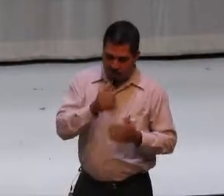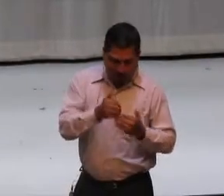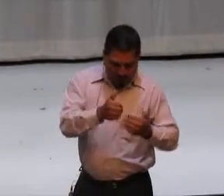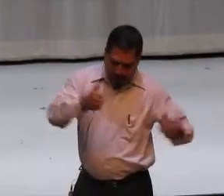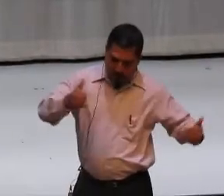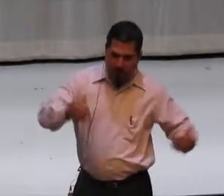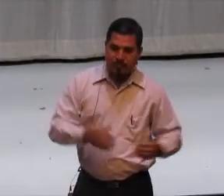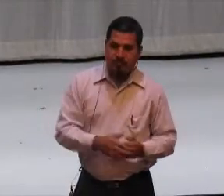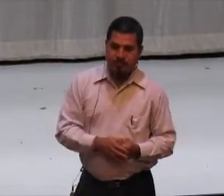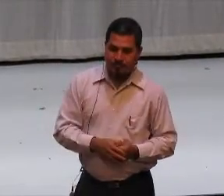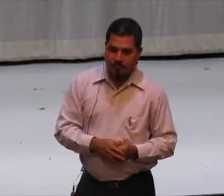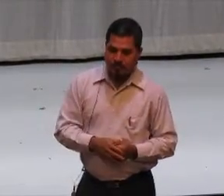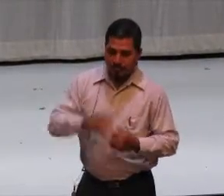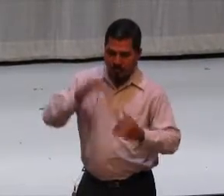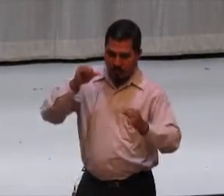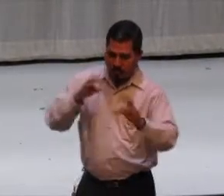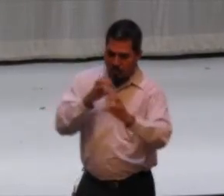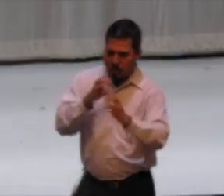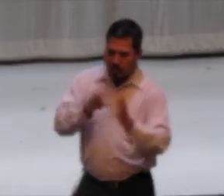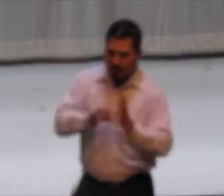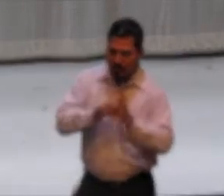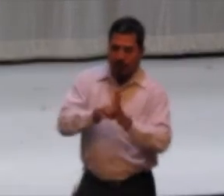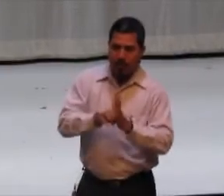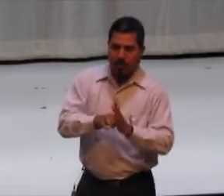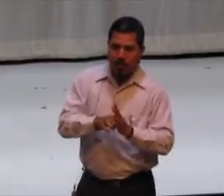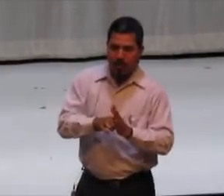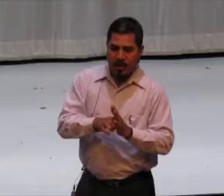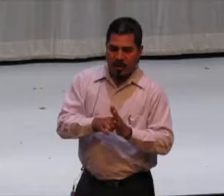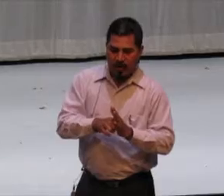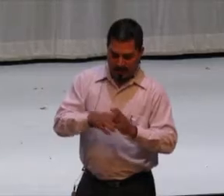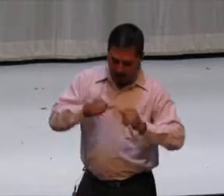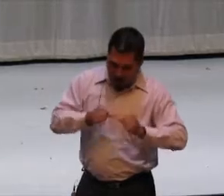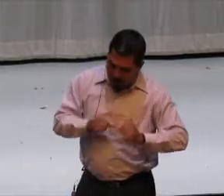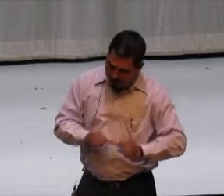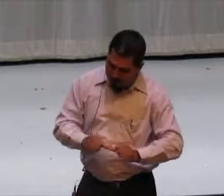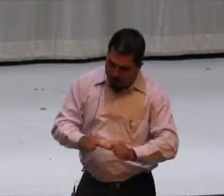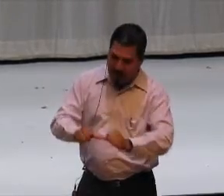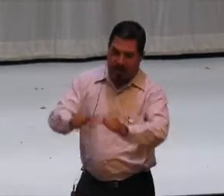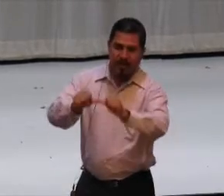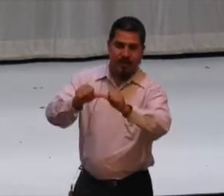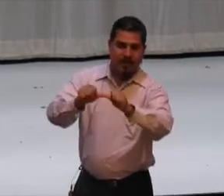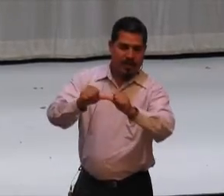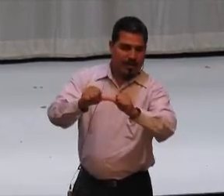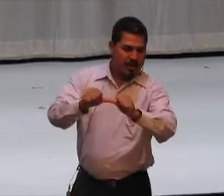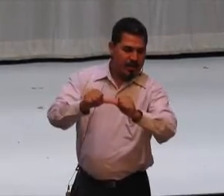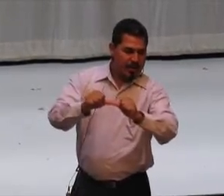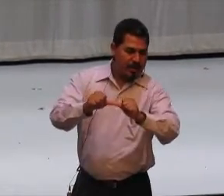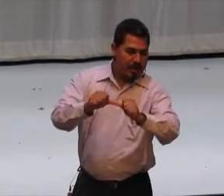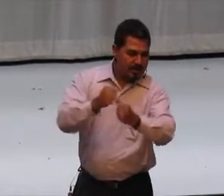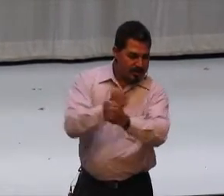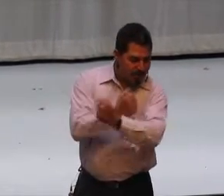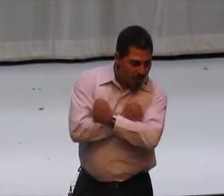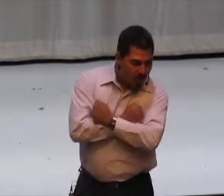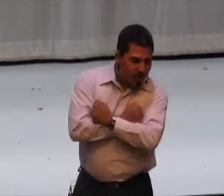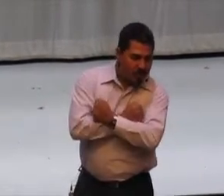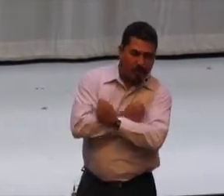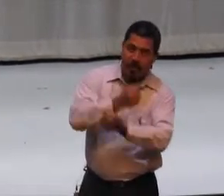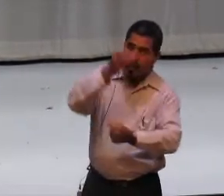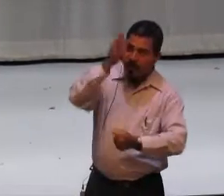Nunca se alejó. Josué es un ejemplo de una continuidad de amor a